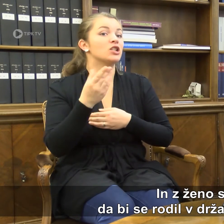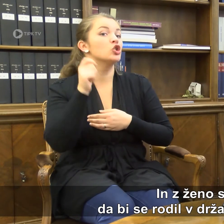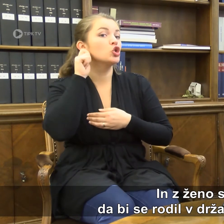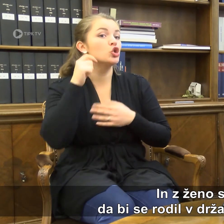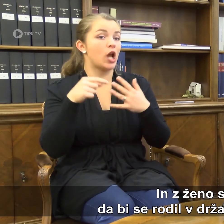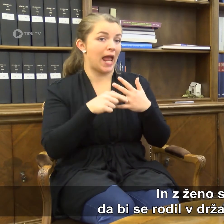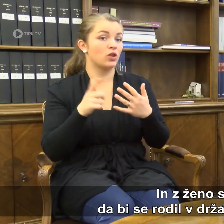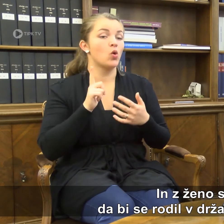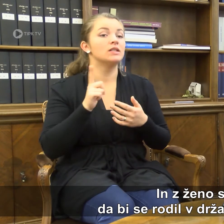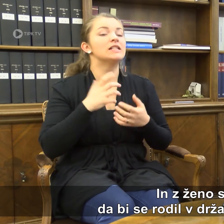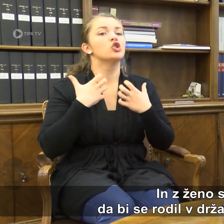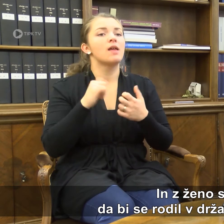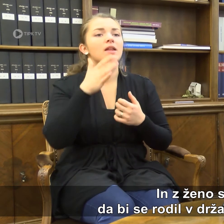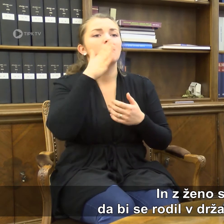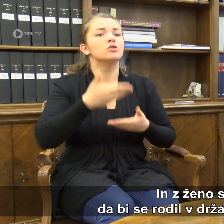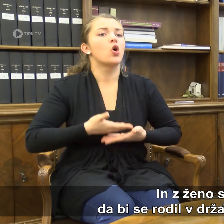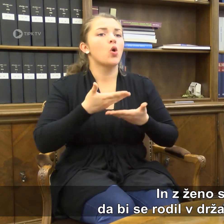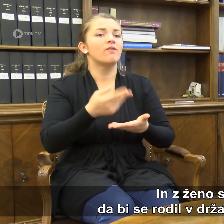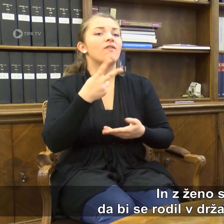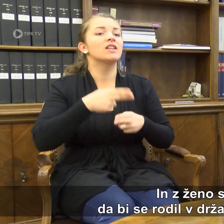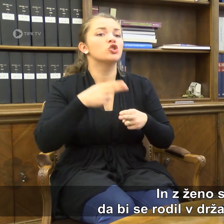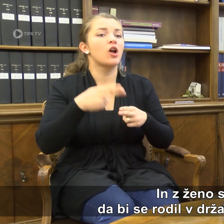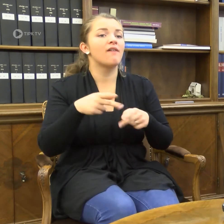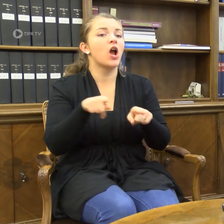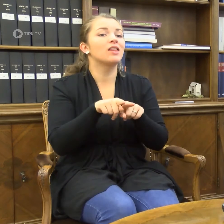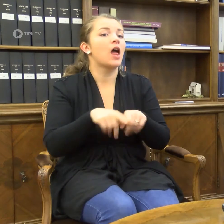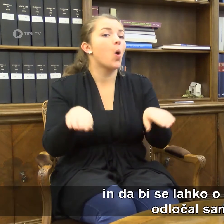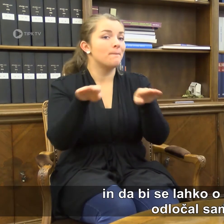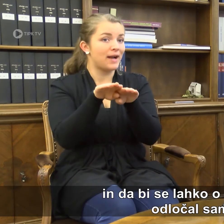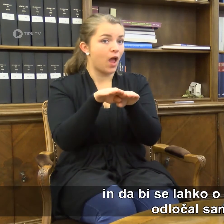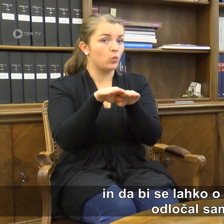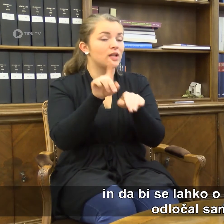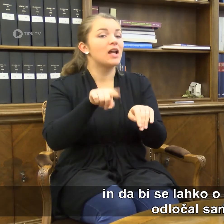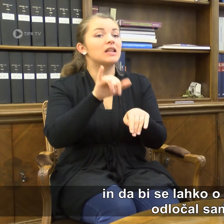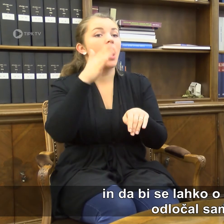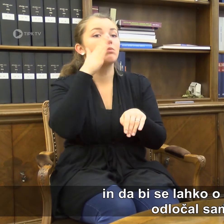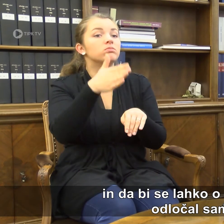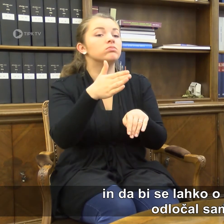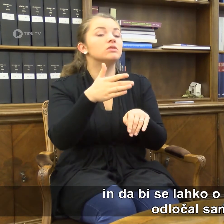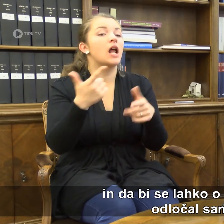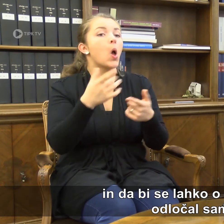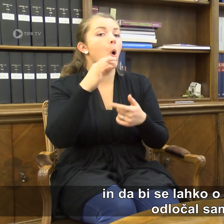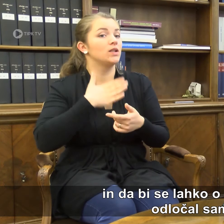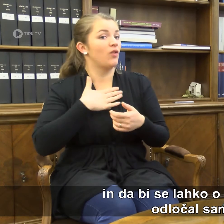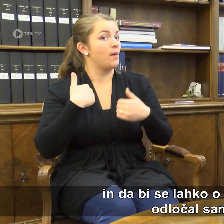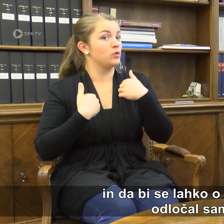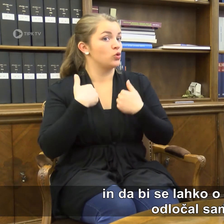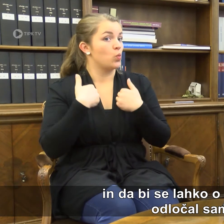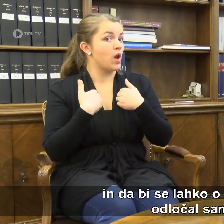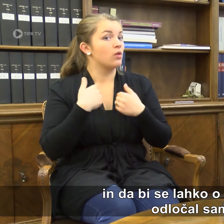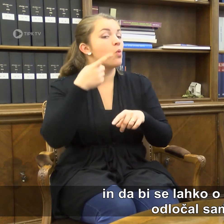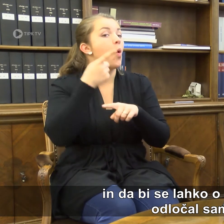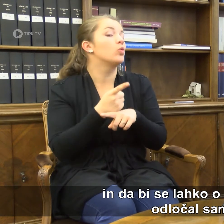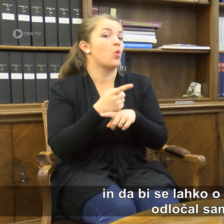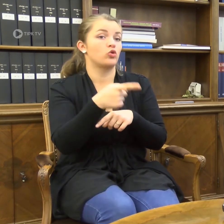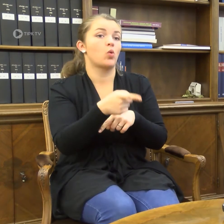v državo enakopravnih in da bi se lahko o svojem življenju odločal samostojno in